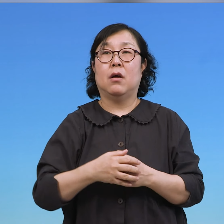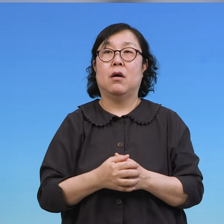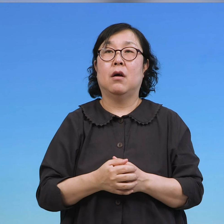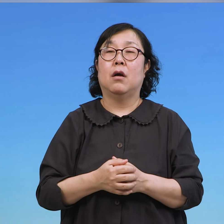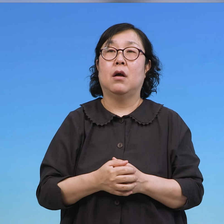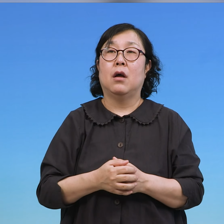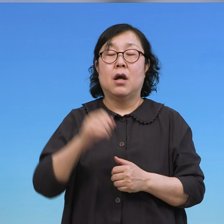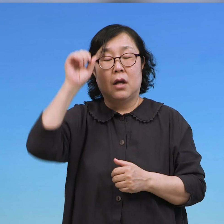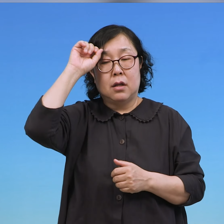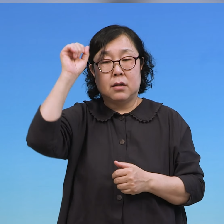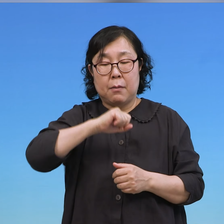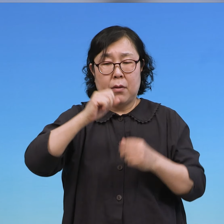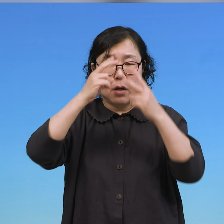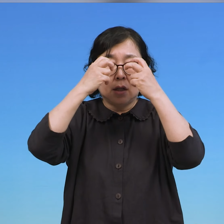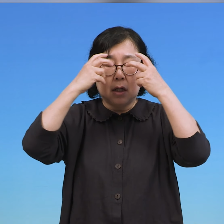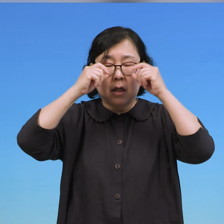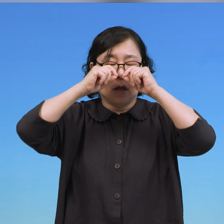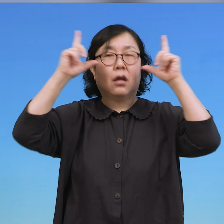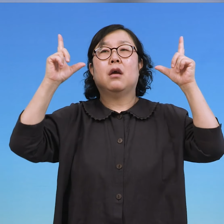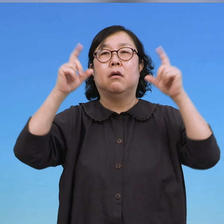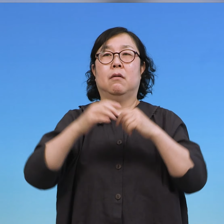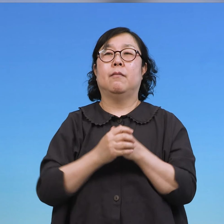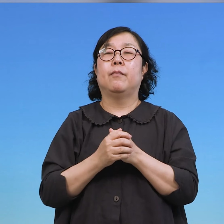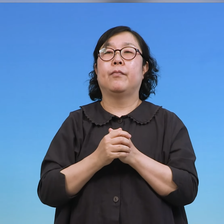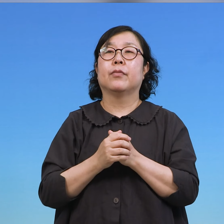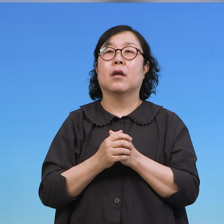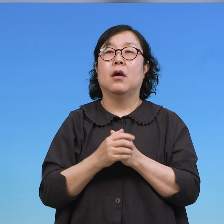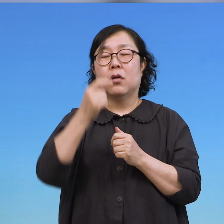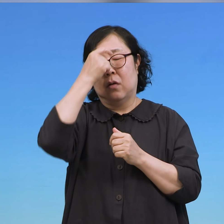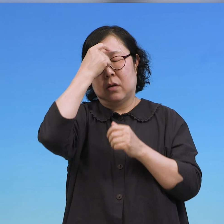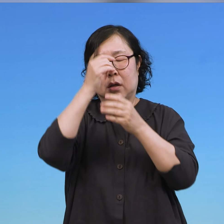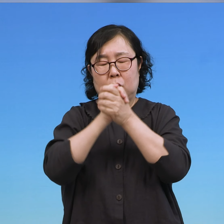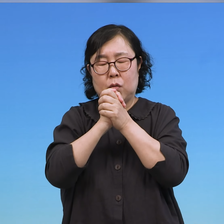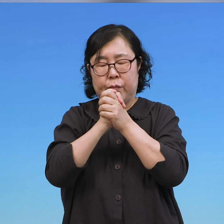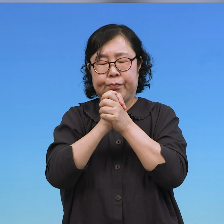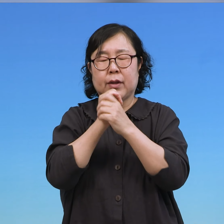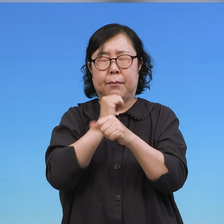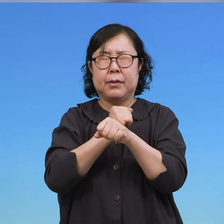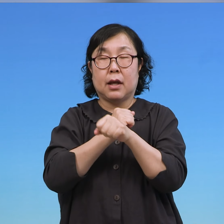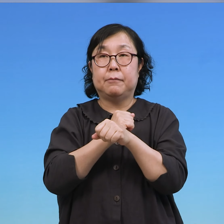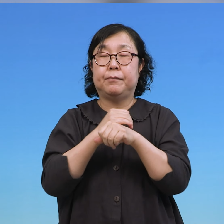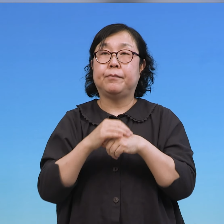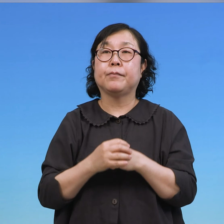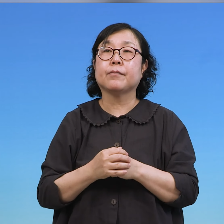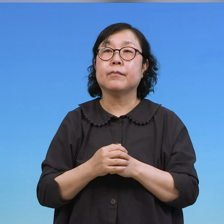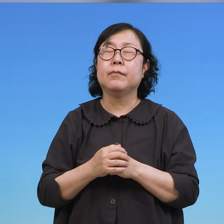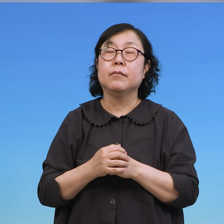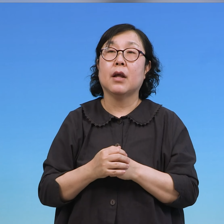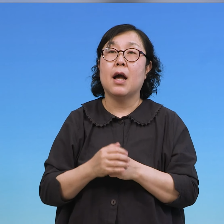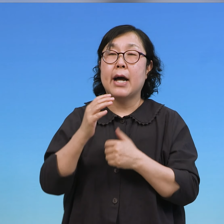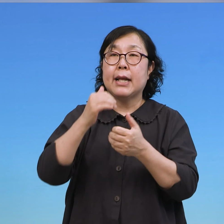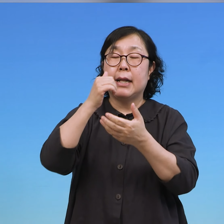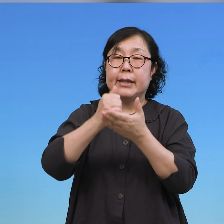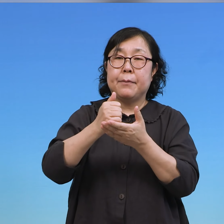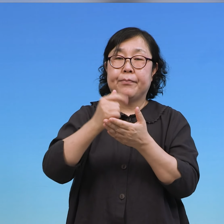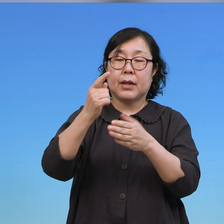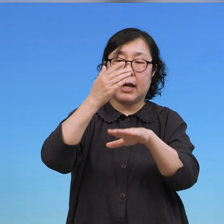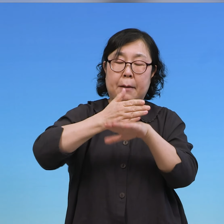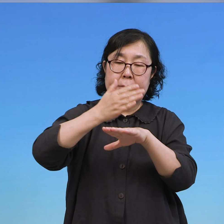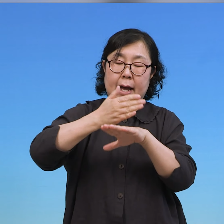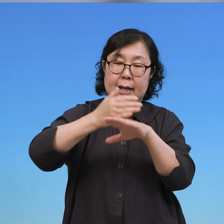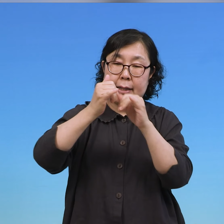꾸고 새벽에 자다가 잠이 깨고, 그러면 또 기도가 나오죠. 하나님, 이 고맙고